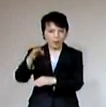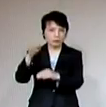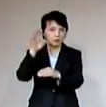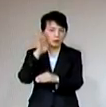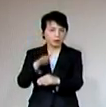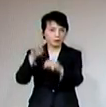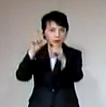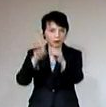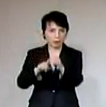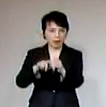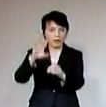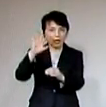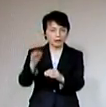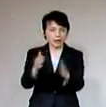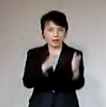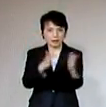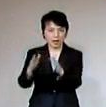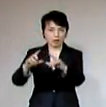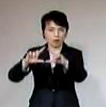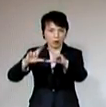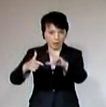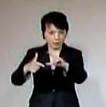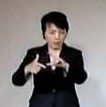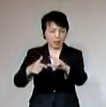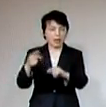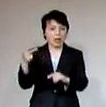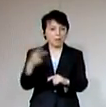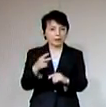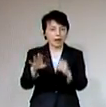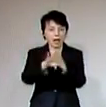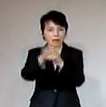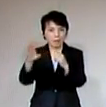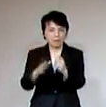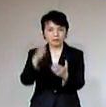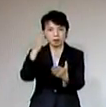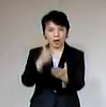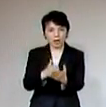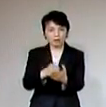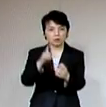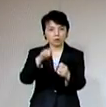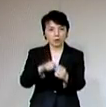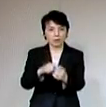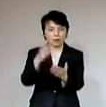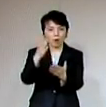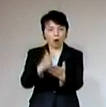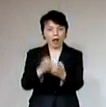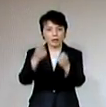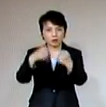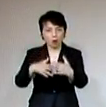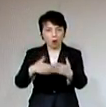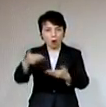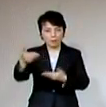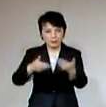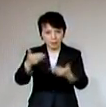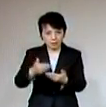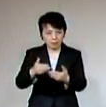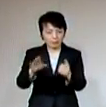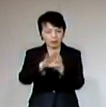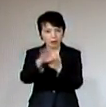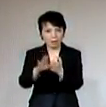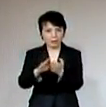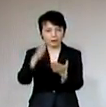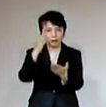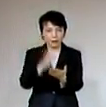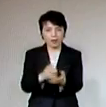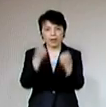ように税制改正をしたり、あるいはまた原発の廃止による廃炉ビジネス、そしてまた原発に代わる